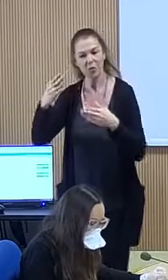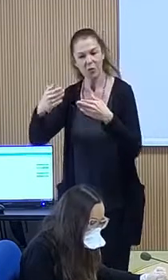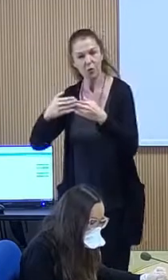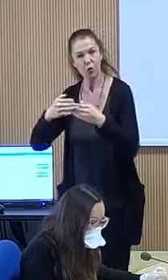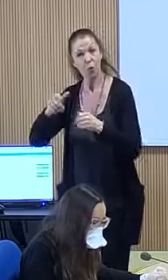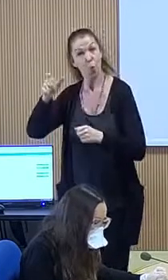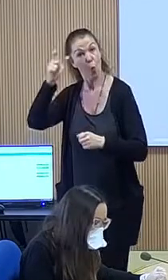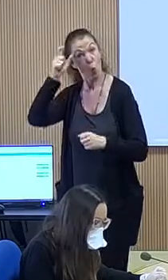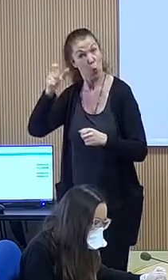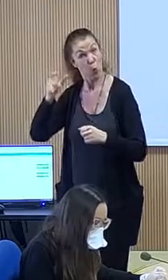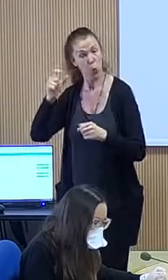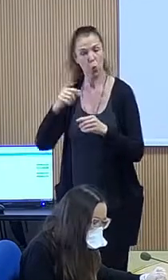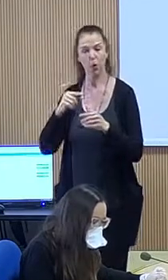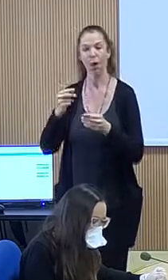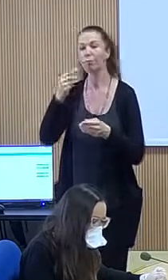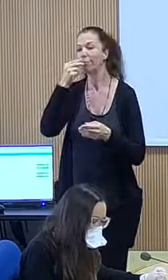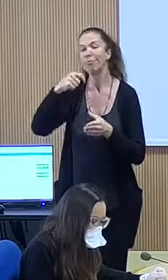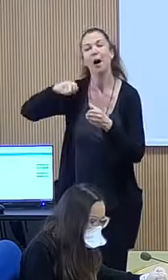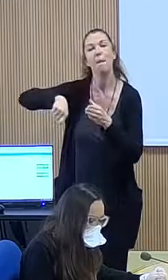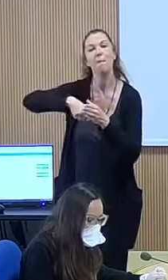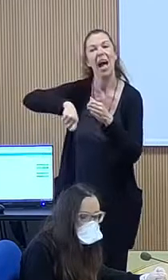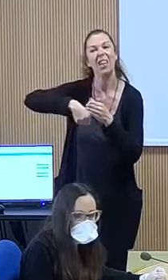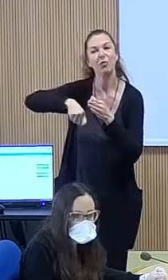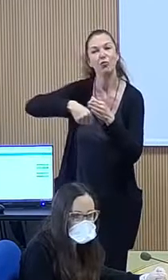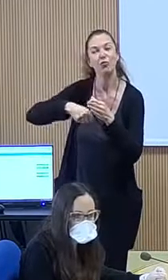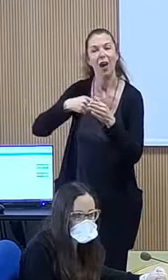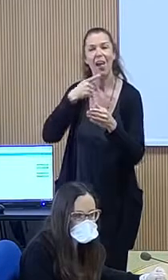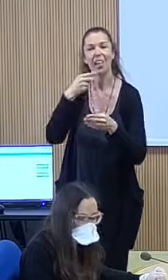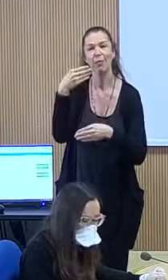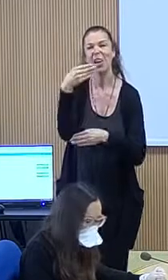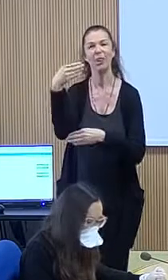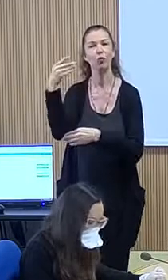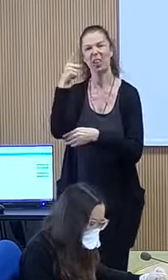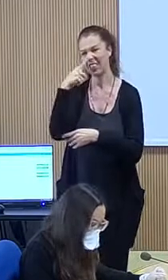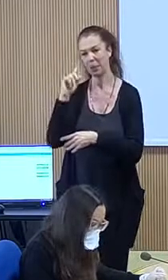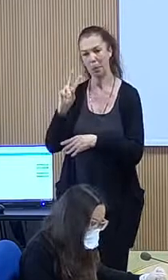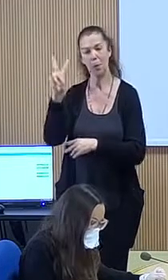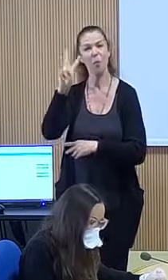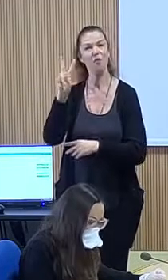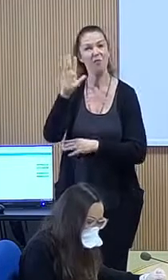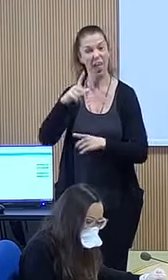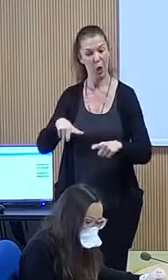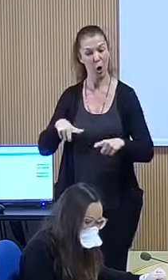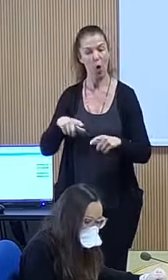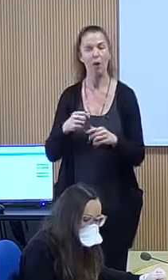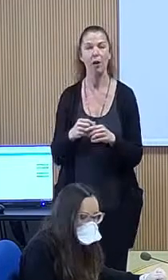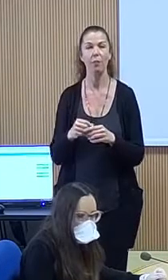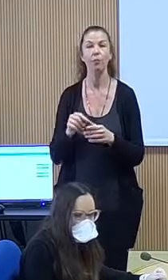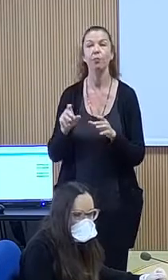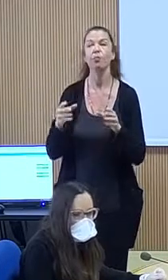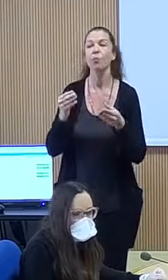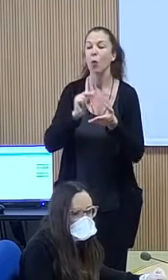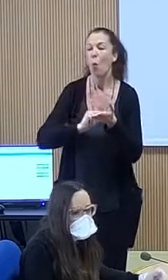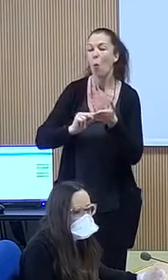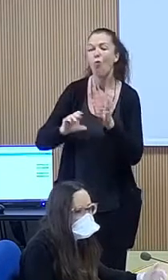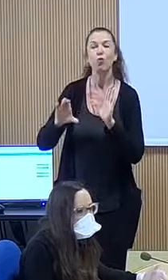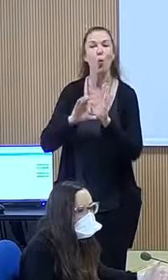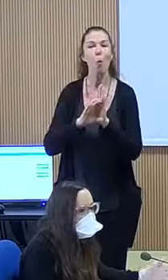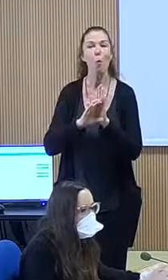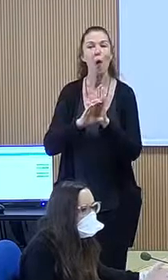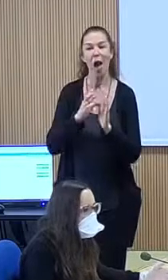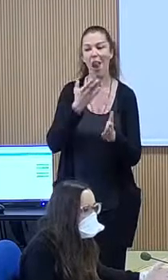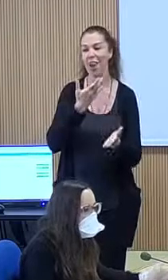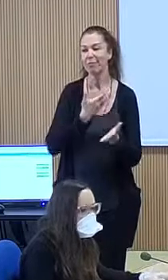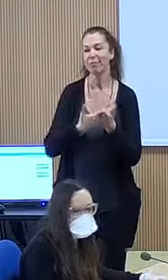che sono a cura dei ristoranti tipici veronesi gli uffici comunale si raccontano e qui andremo proprio all'interno dei nostri